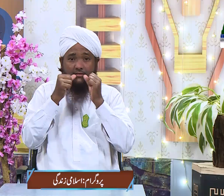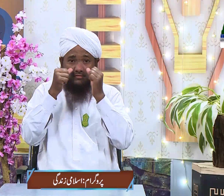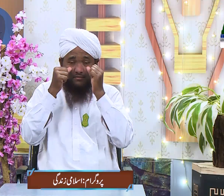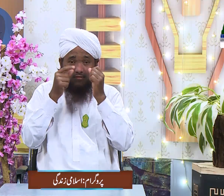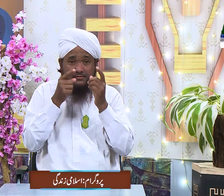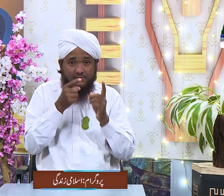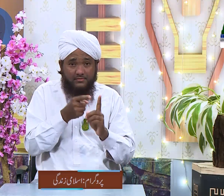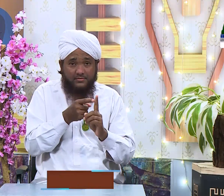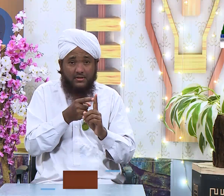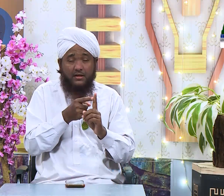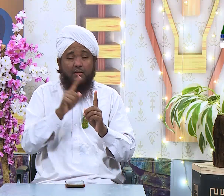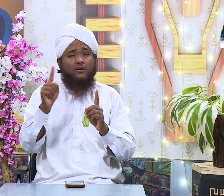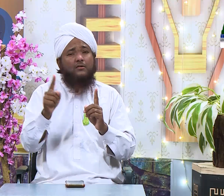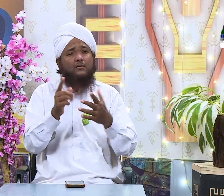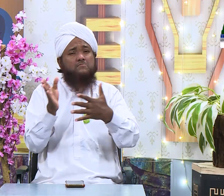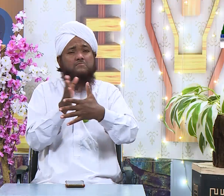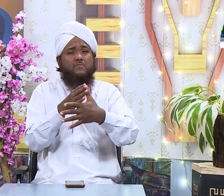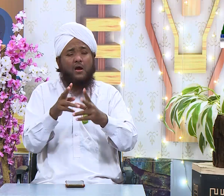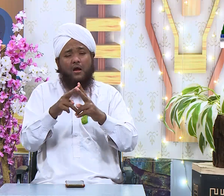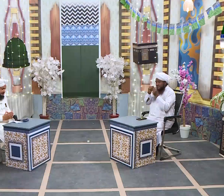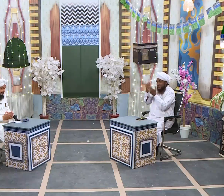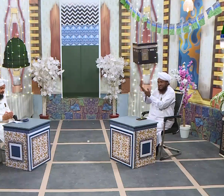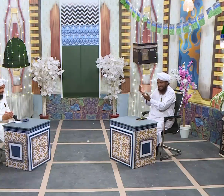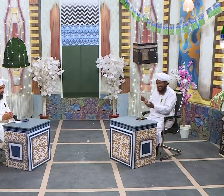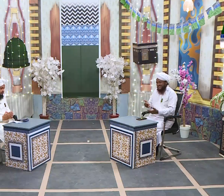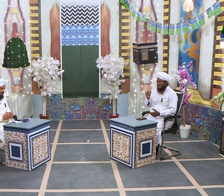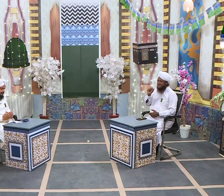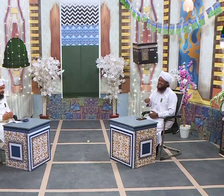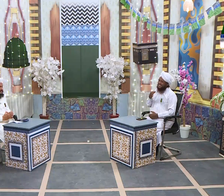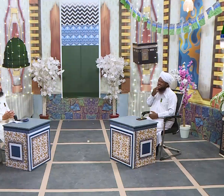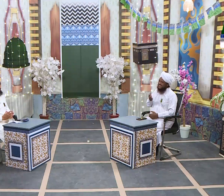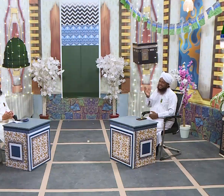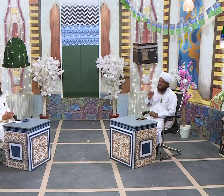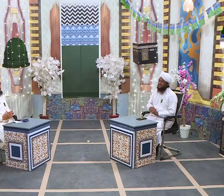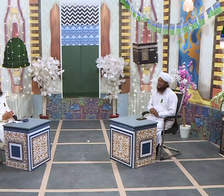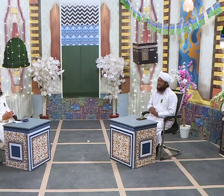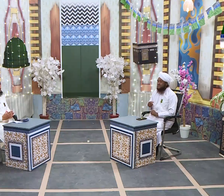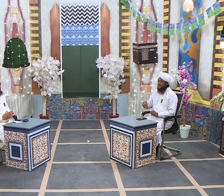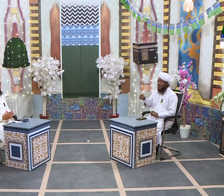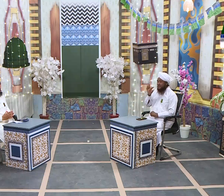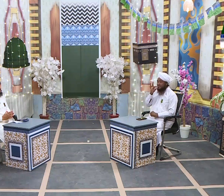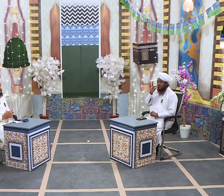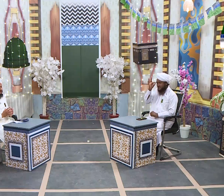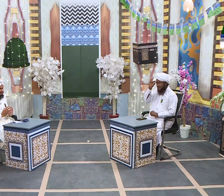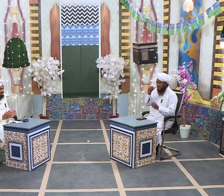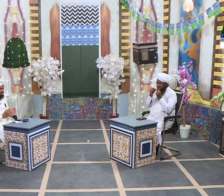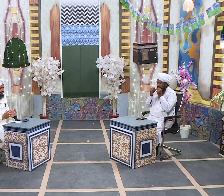تعالی نے اعلیٰ ترین اخلاق عطا فرمائے۔ آپ صلی اللہ تعالی علیہ وسلم اخلاقیات کا حسین پیکر